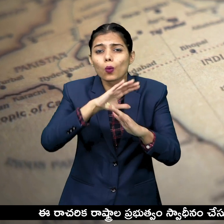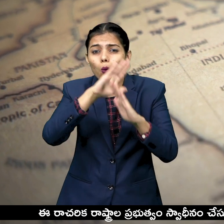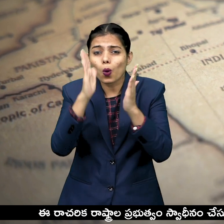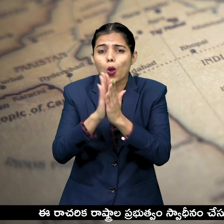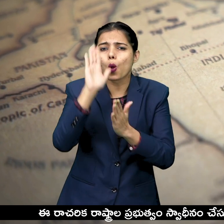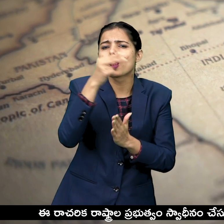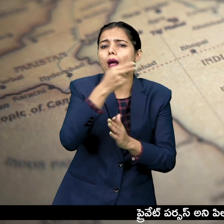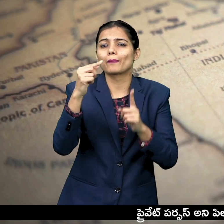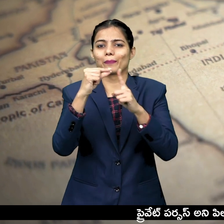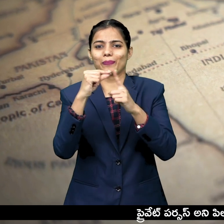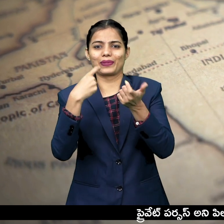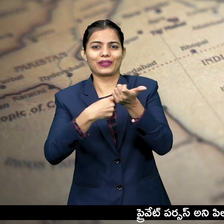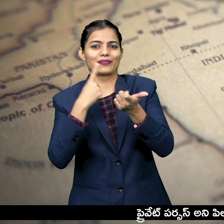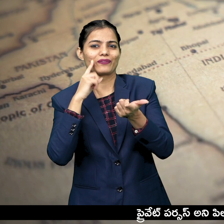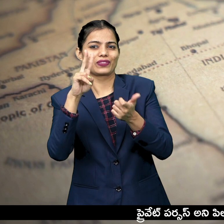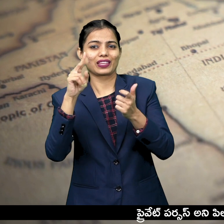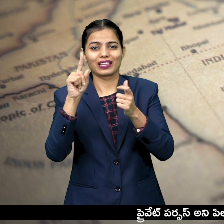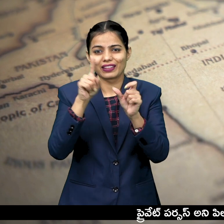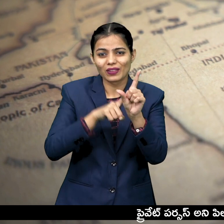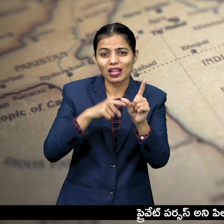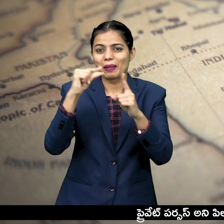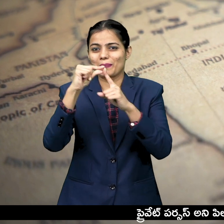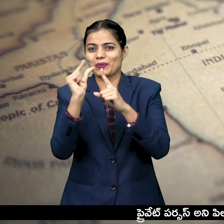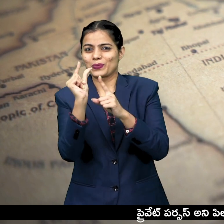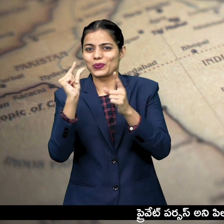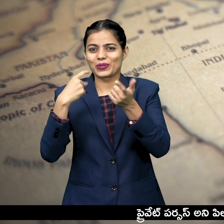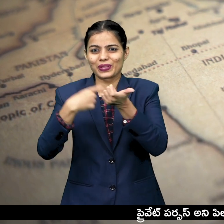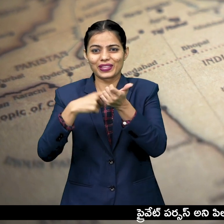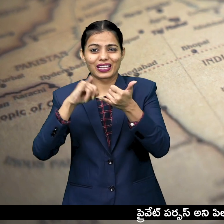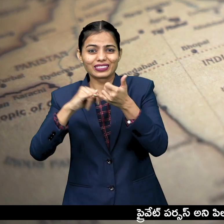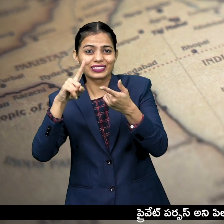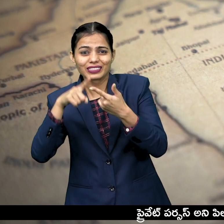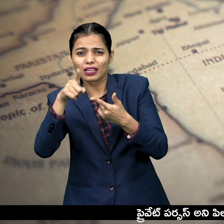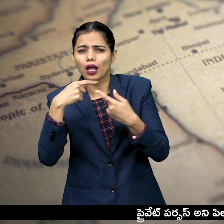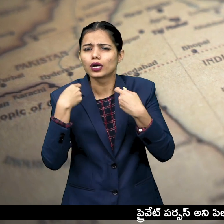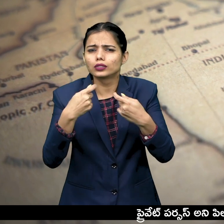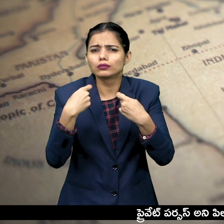తీర్చడానికి పర్స్ అనే పింఛను నిధులు ఇవ్వబడ్డాయి.